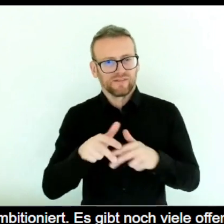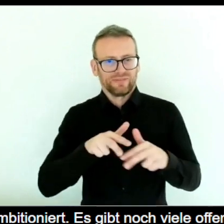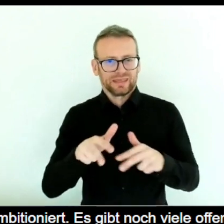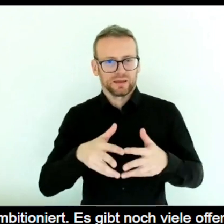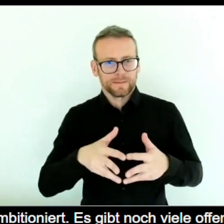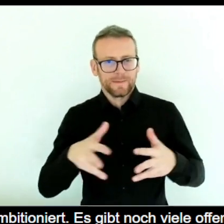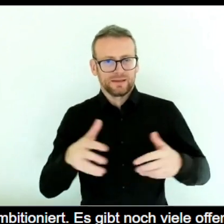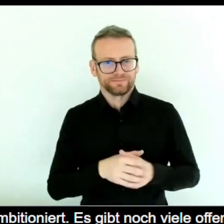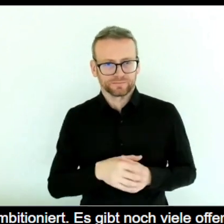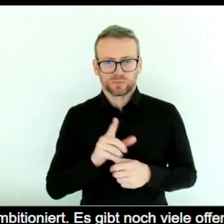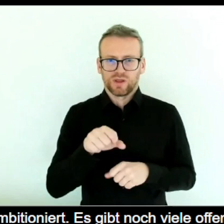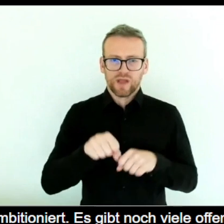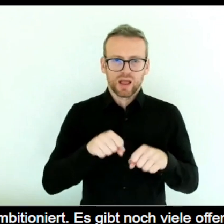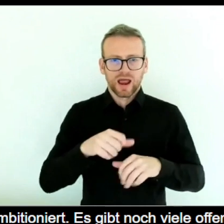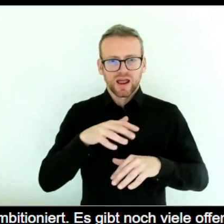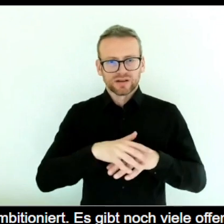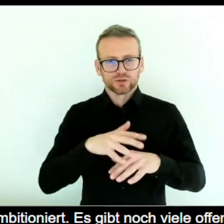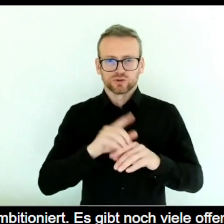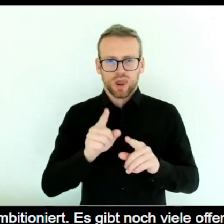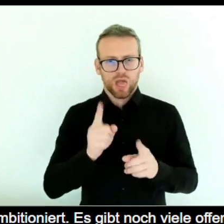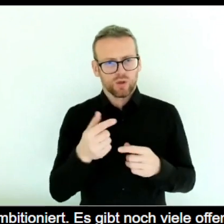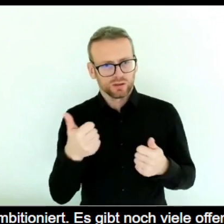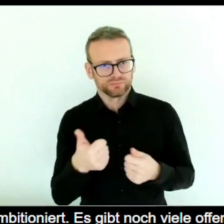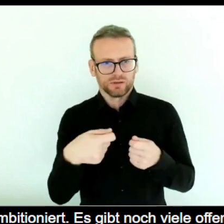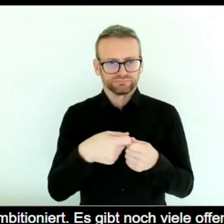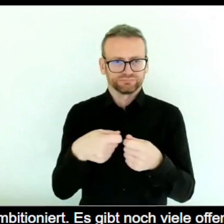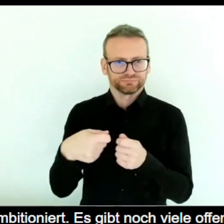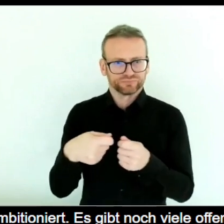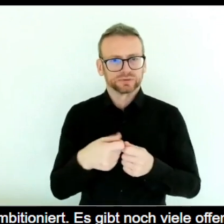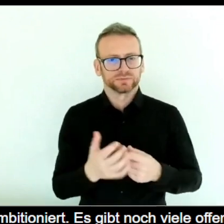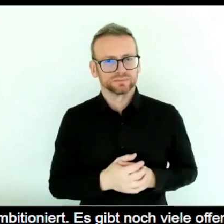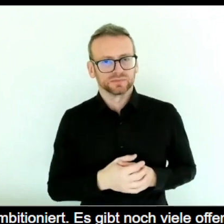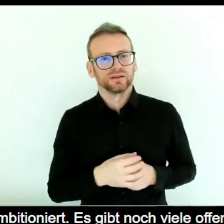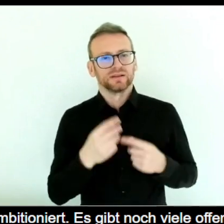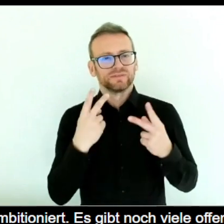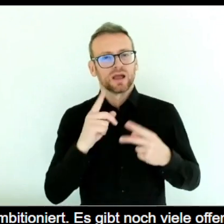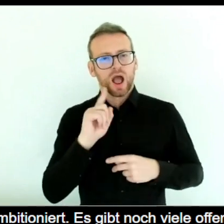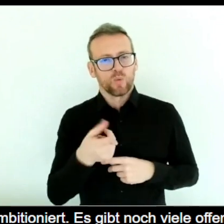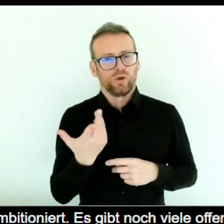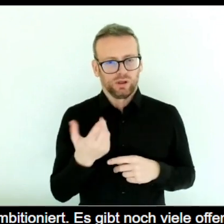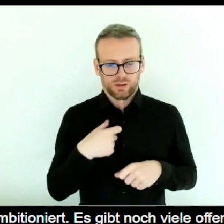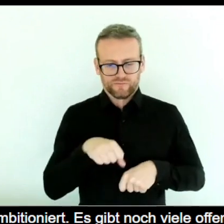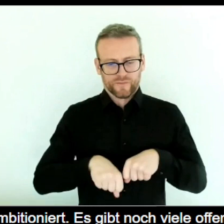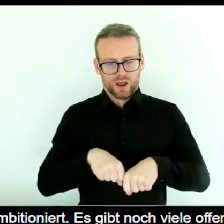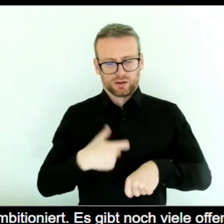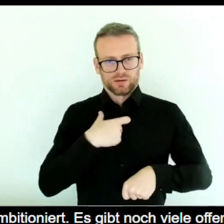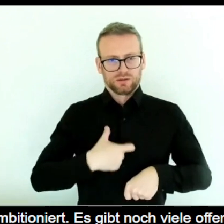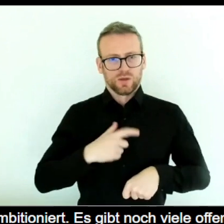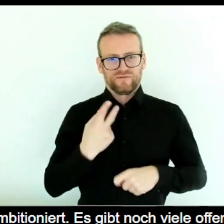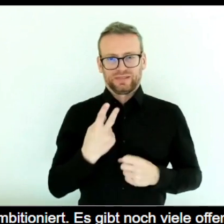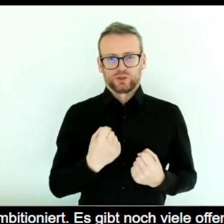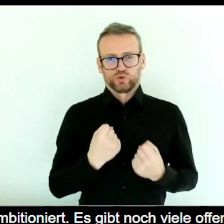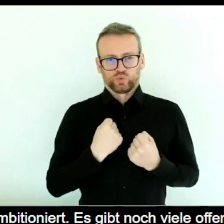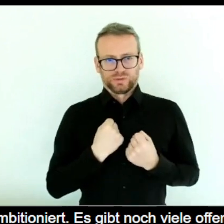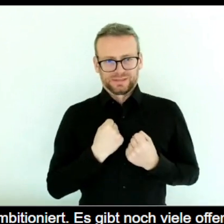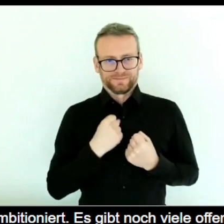Gesetzentwurfes. Einige Inhalte hat der Herr Ministerpräsident ja bereits letzte Woche im Band skizziert. Wir wollen bis 2030 gemeinsam